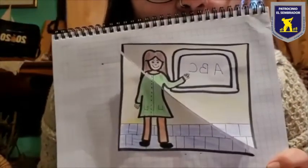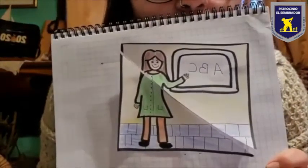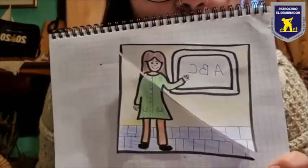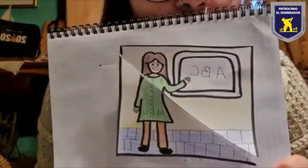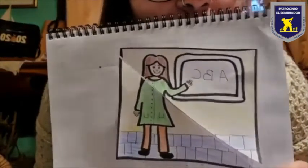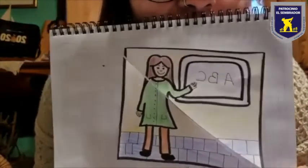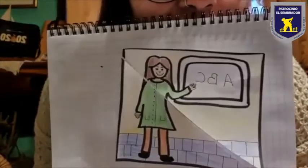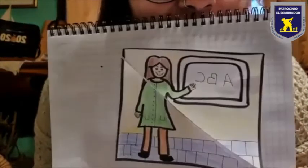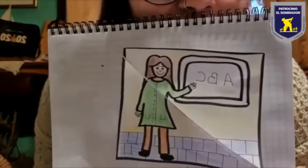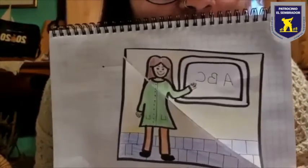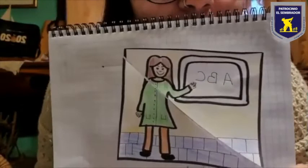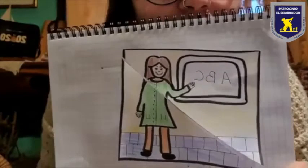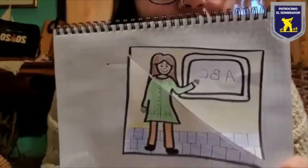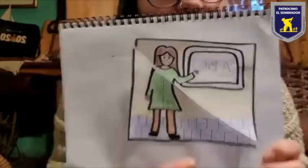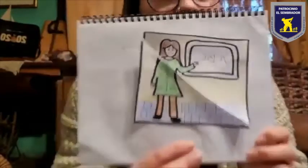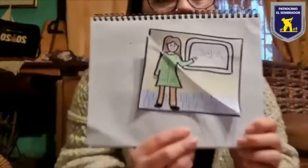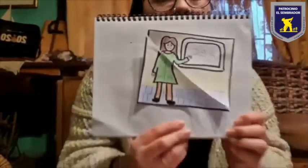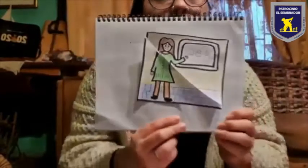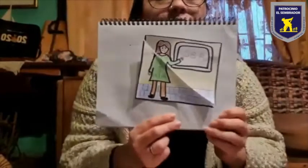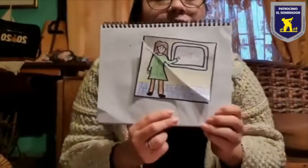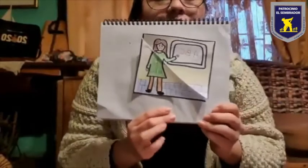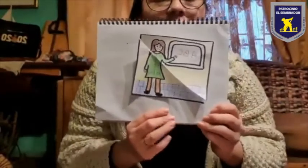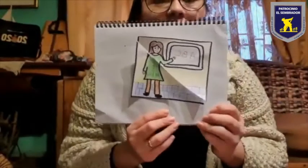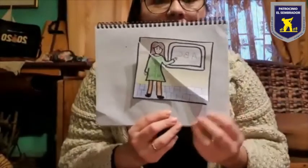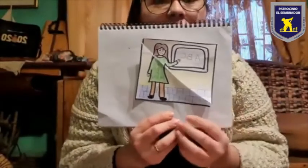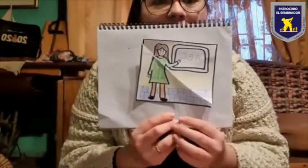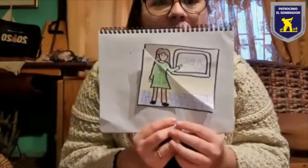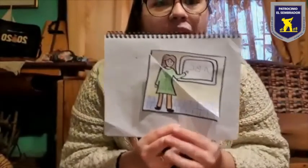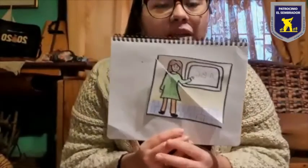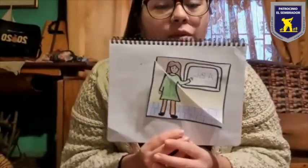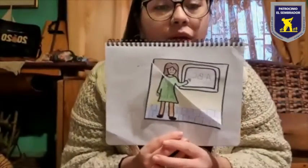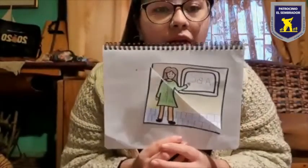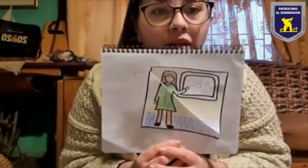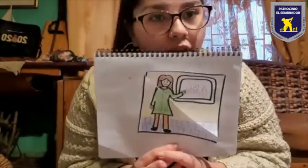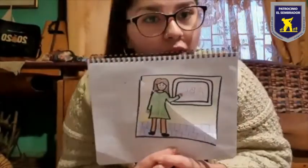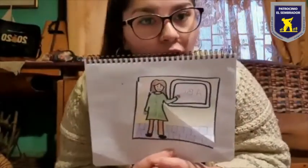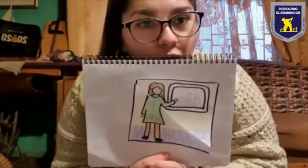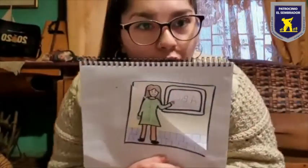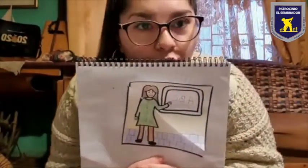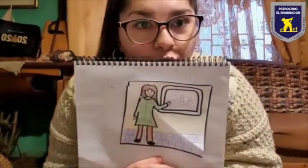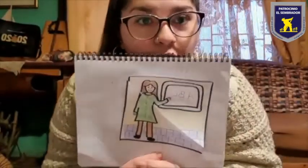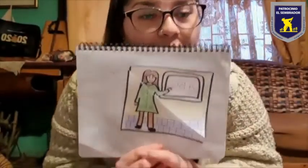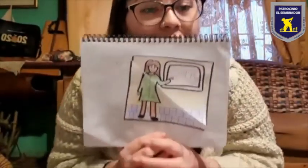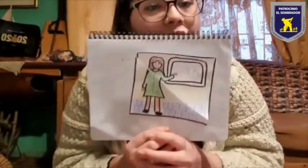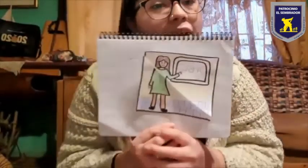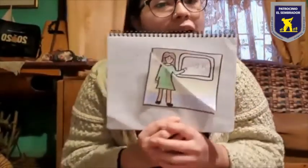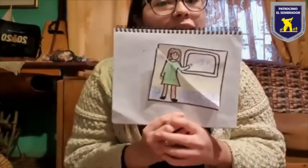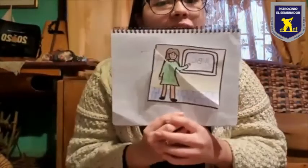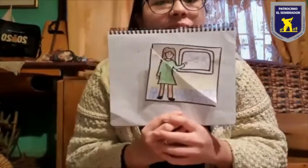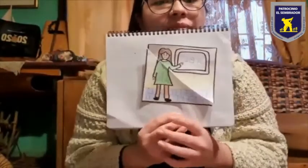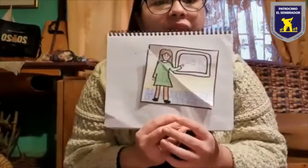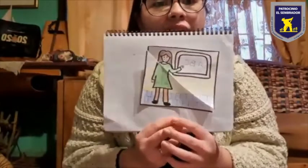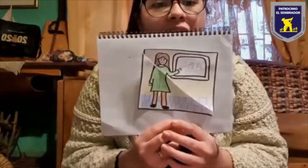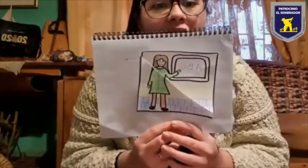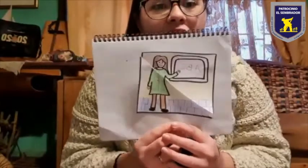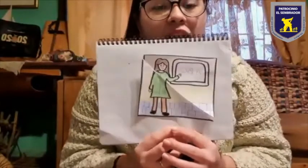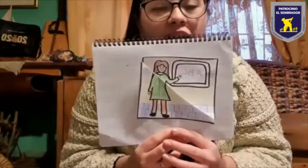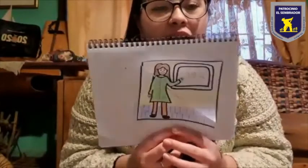¿Les gustó? Muy entretenido, ¿cierto? Para que jueguen con su familia en la casa.